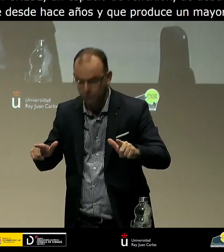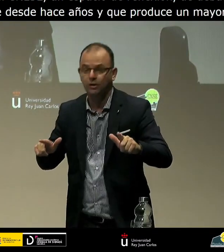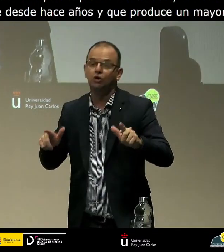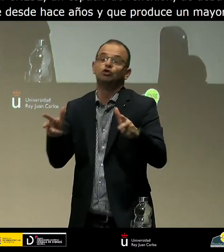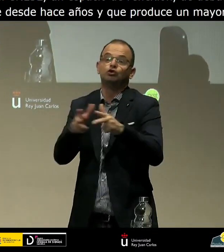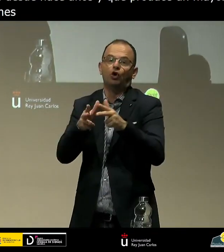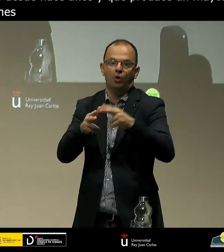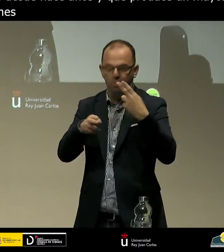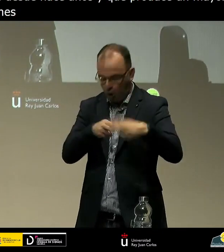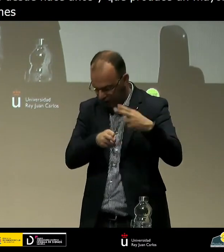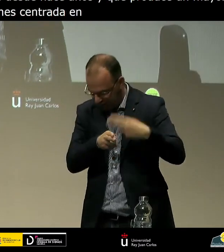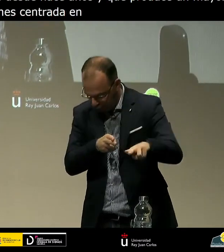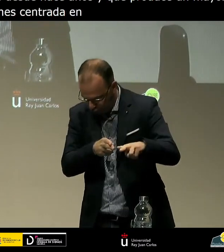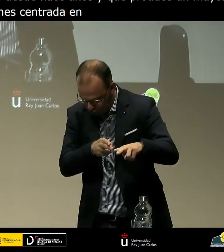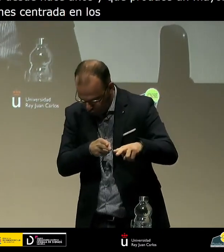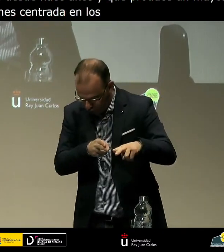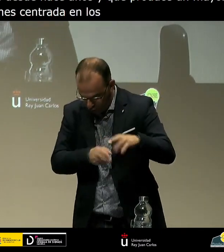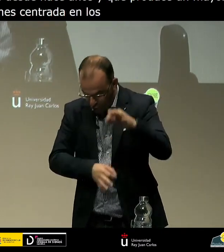aspectos lingüísticos,